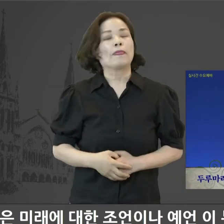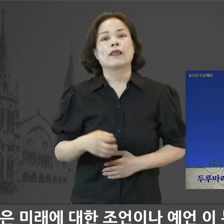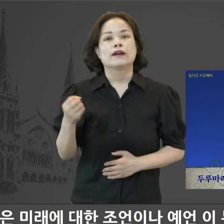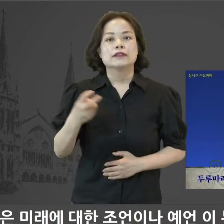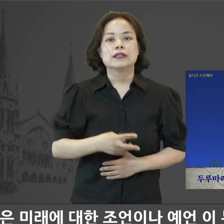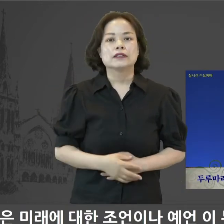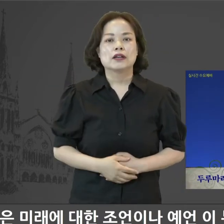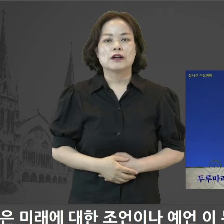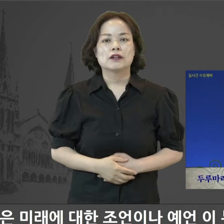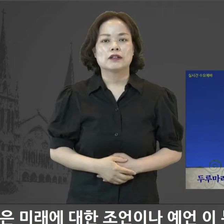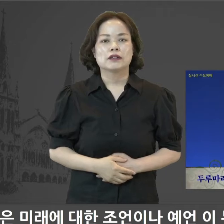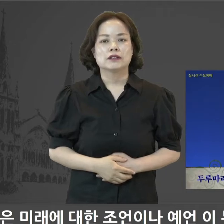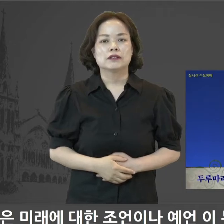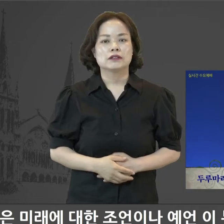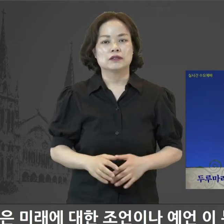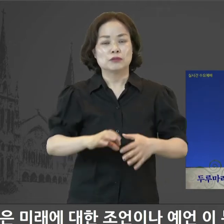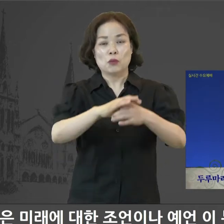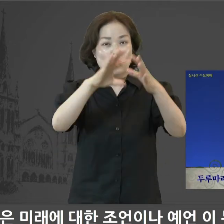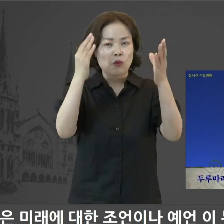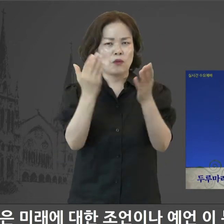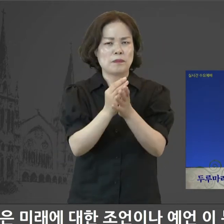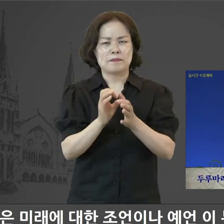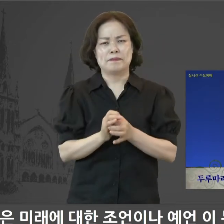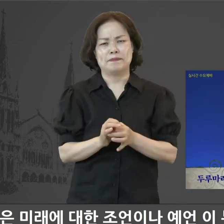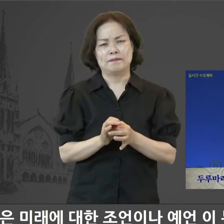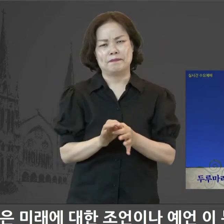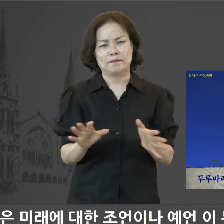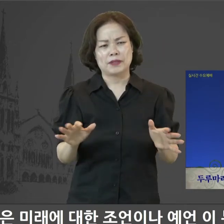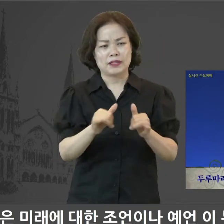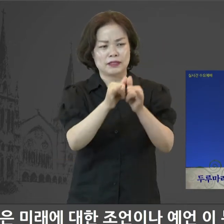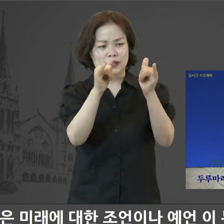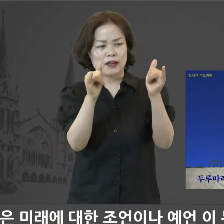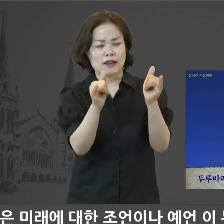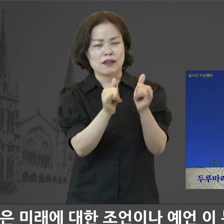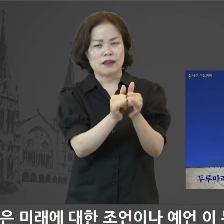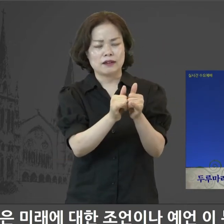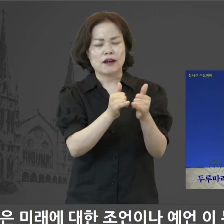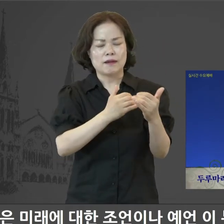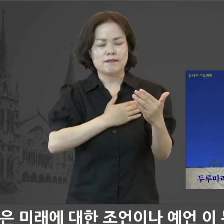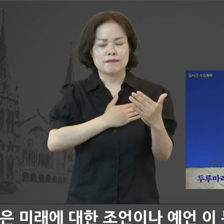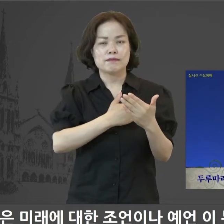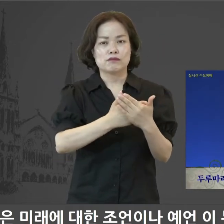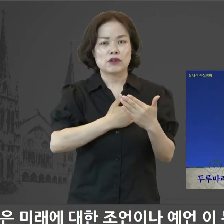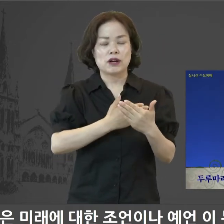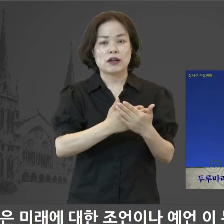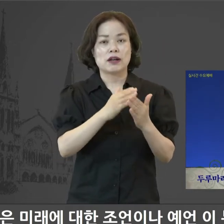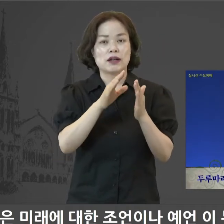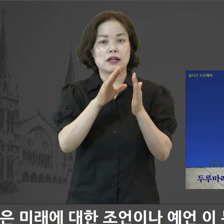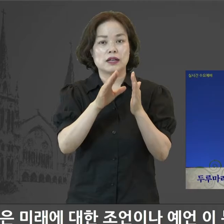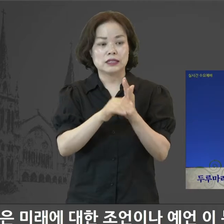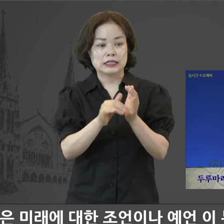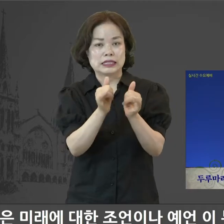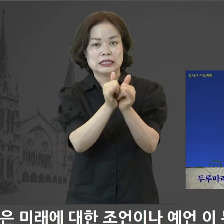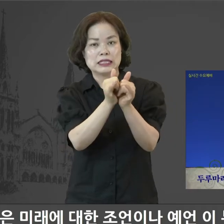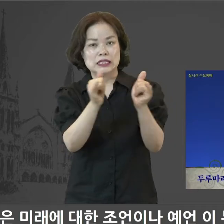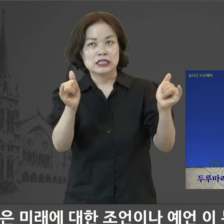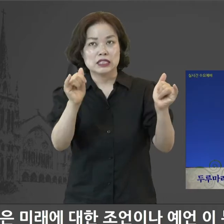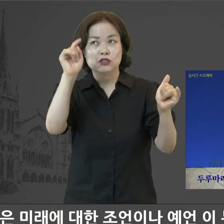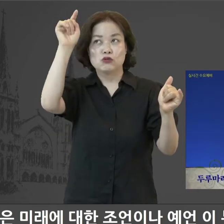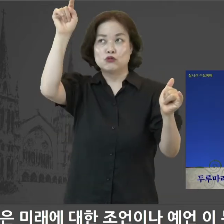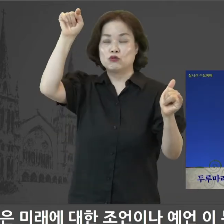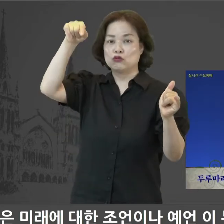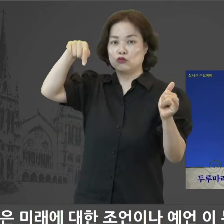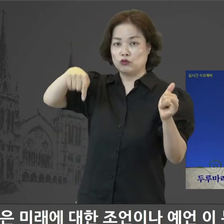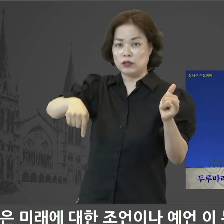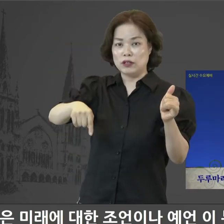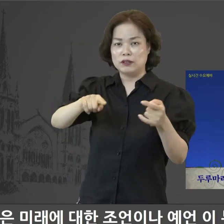그래서 동서고금을 막론하고 사회가 불안정할 때에 인류와 우주의